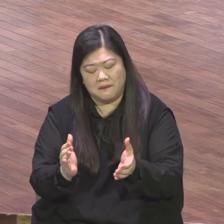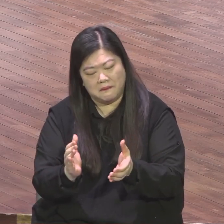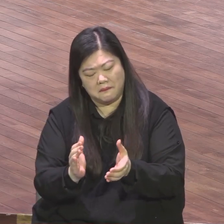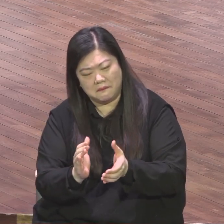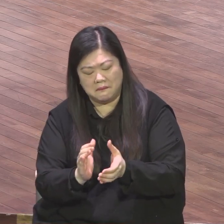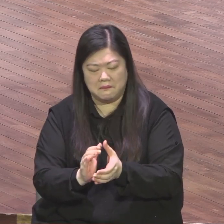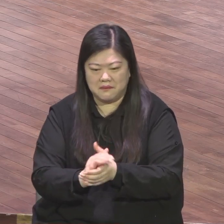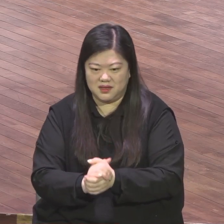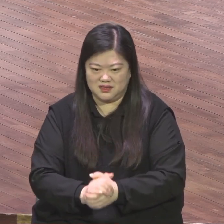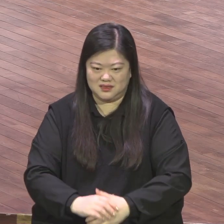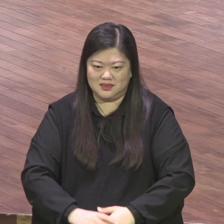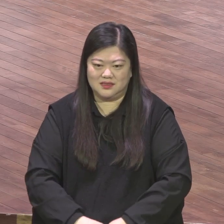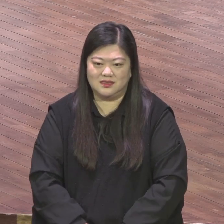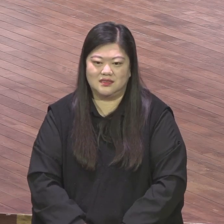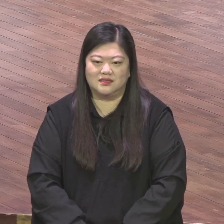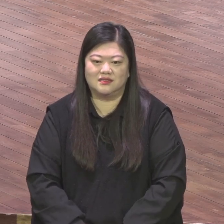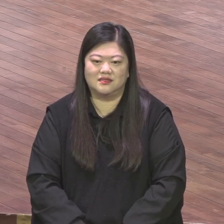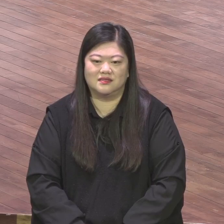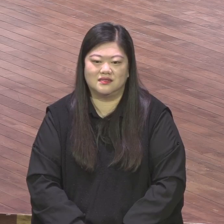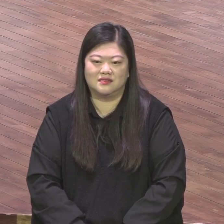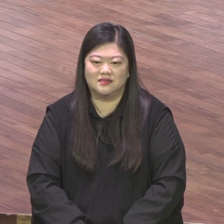중직자로서의 이 사는 것이